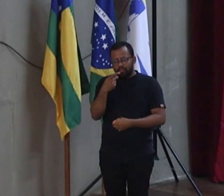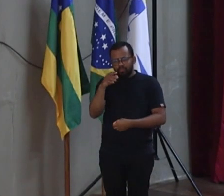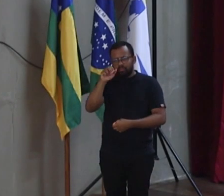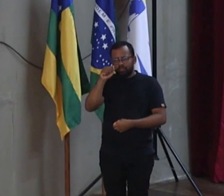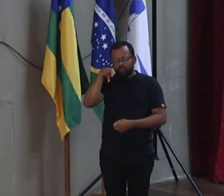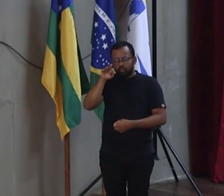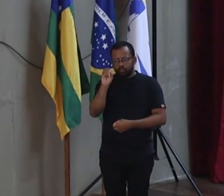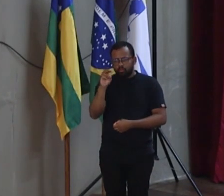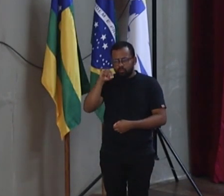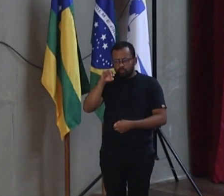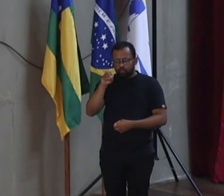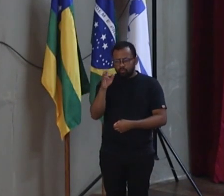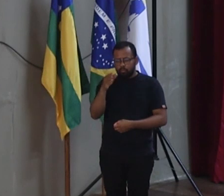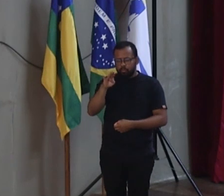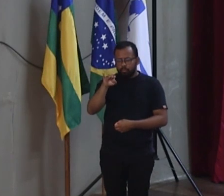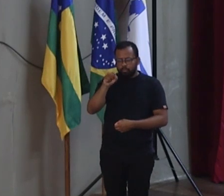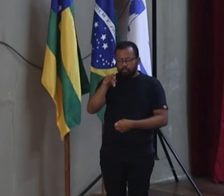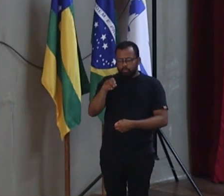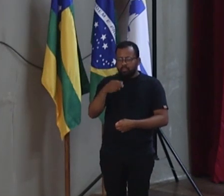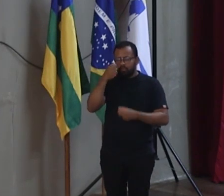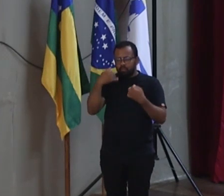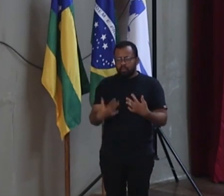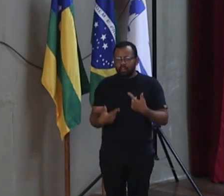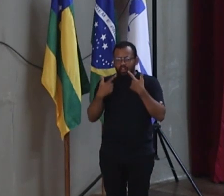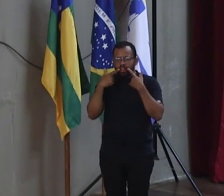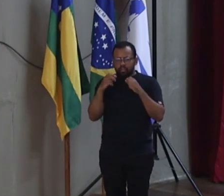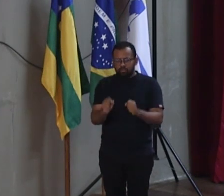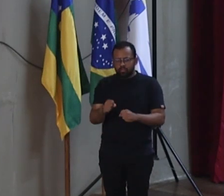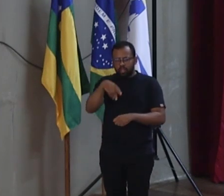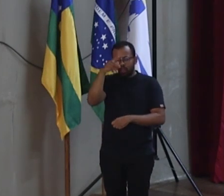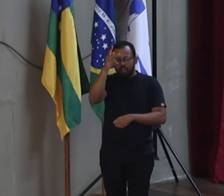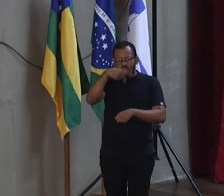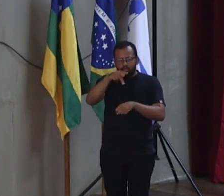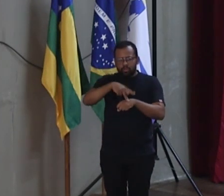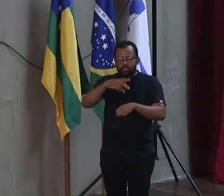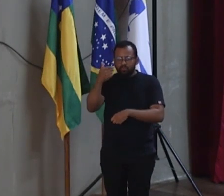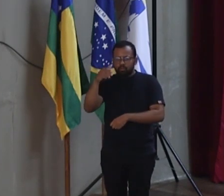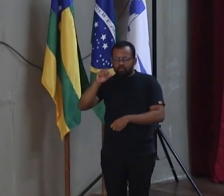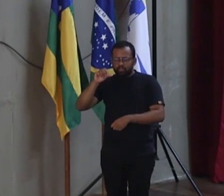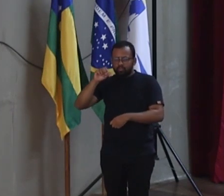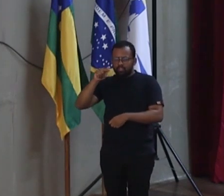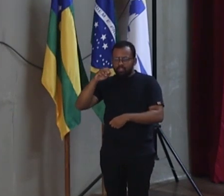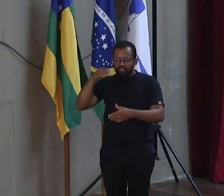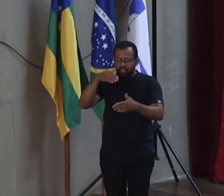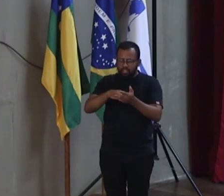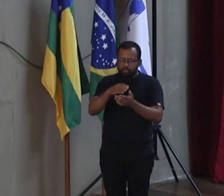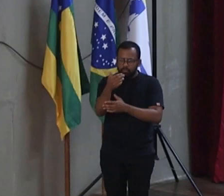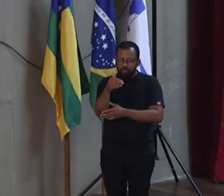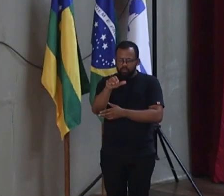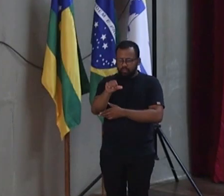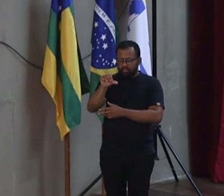Bispo. Daí, então, eu falo da linguística aplicada no país entre 1970 e 1990,